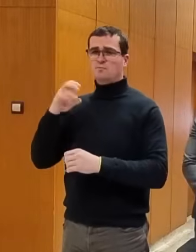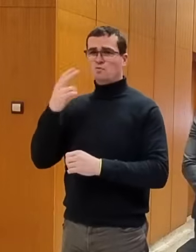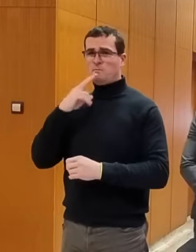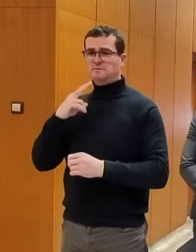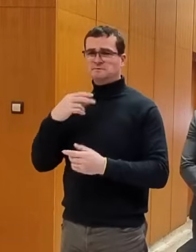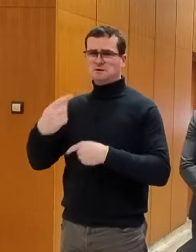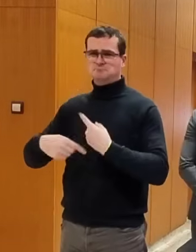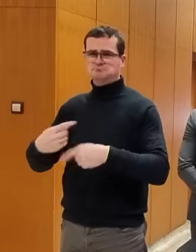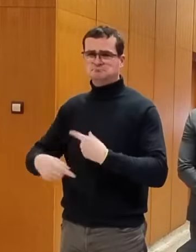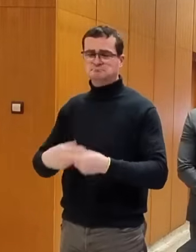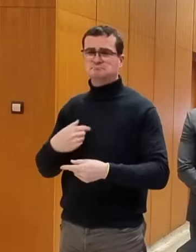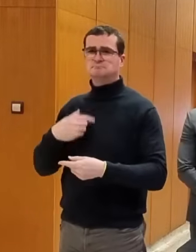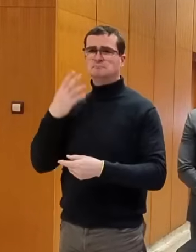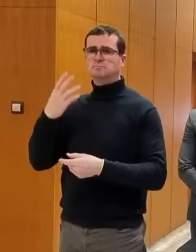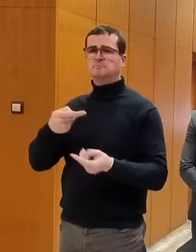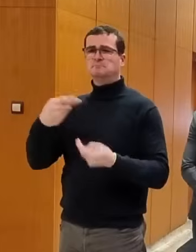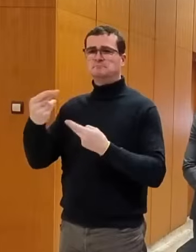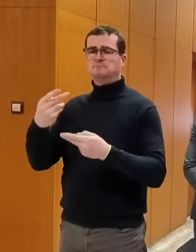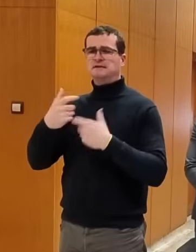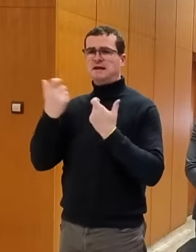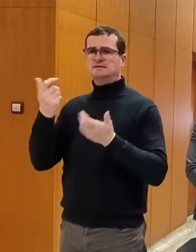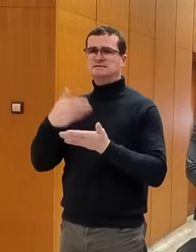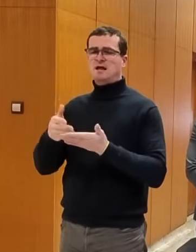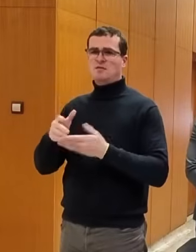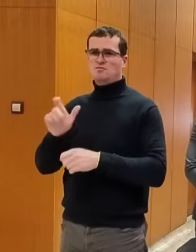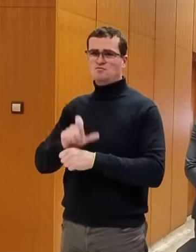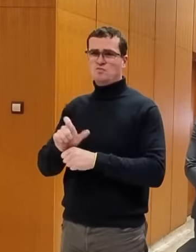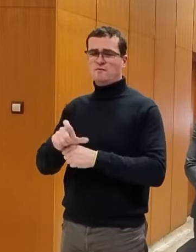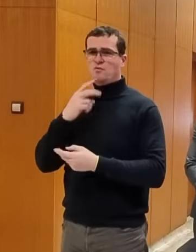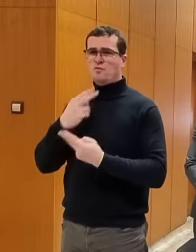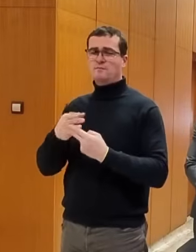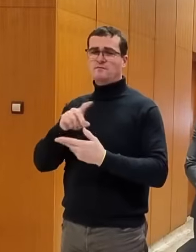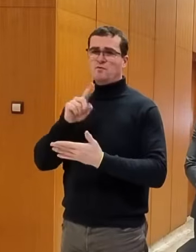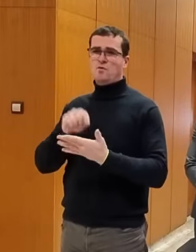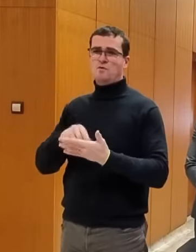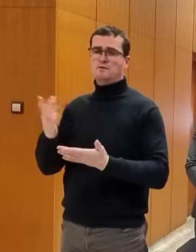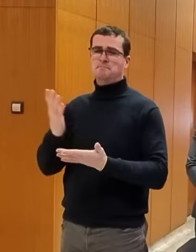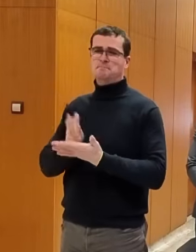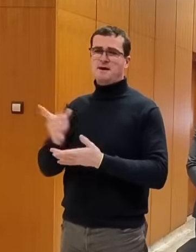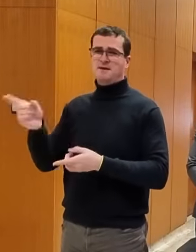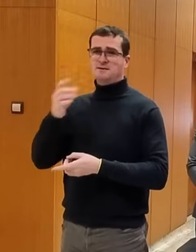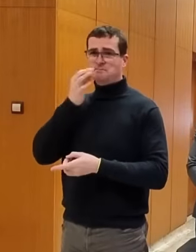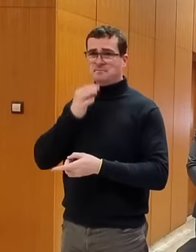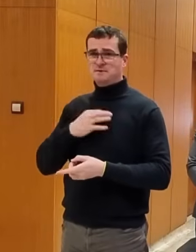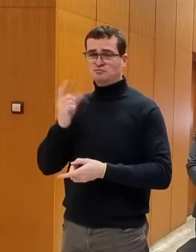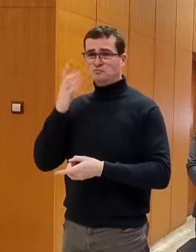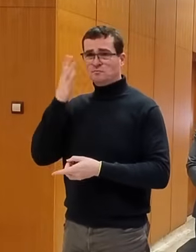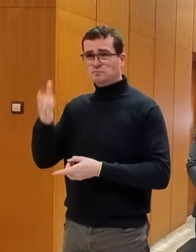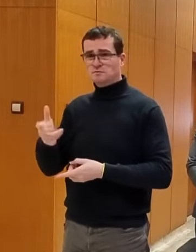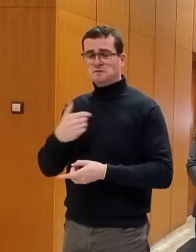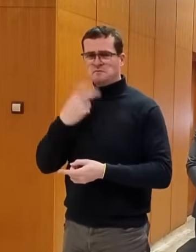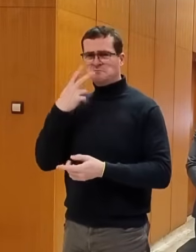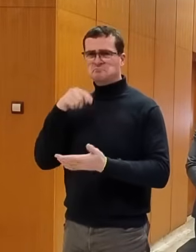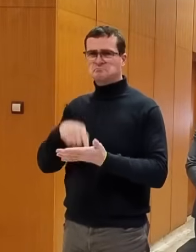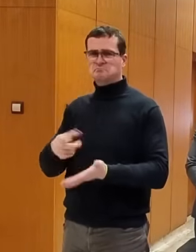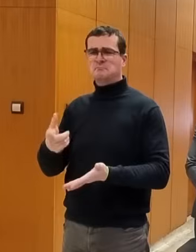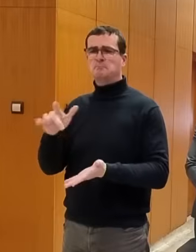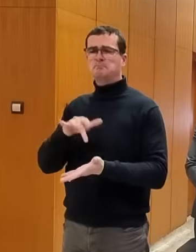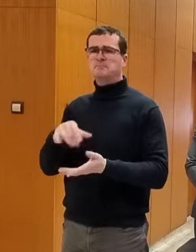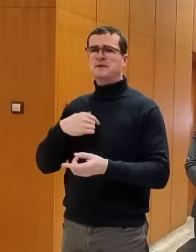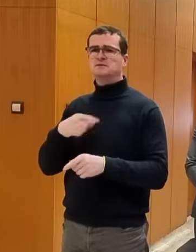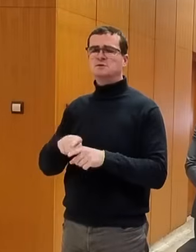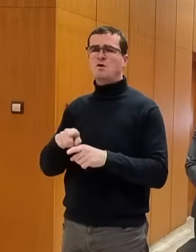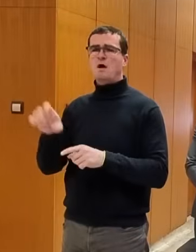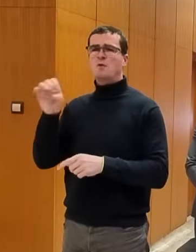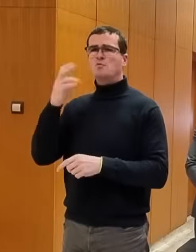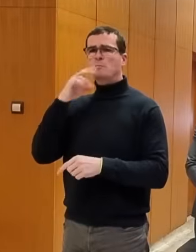komisiou priebežne, budeme jej priebežne dodávať samozrejme ďalšie zdôvodnenie a odpovedné otázky, ktoré sa budú pýtať, ale my tam nevidíme nejaký priestor na to,